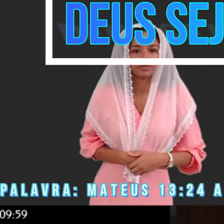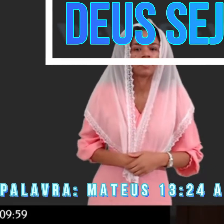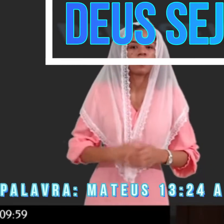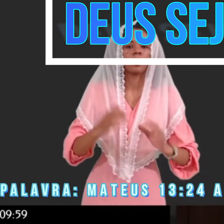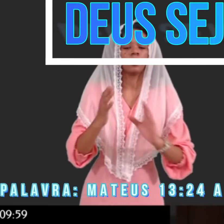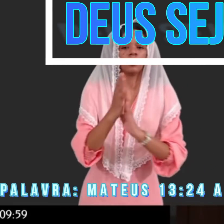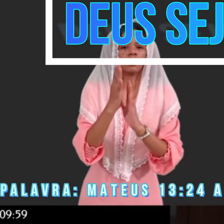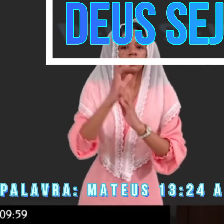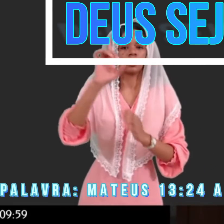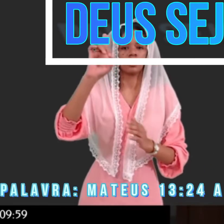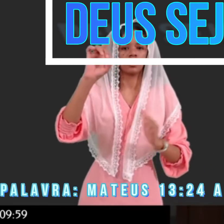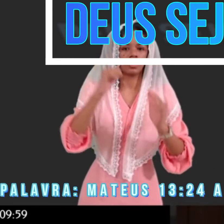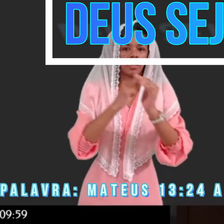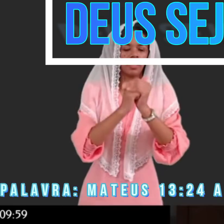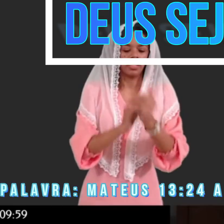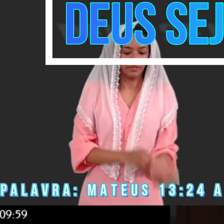Deus seja louvado, irmãos.